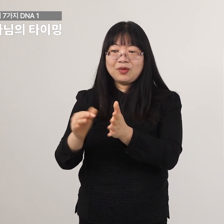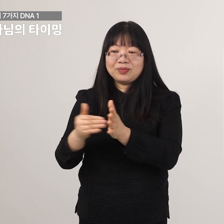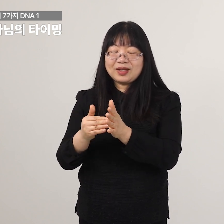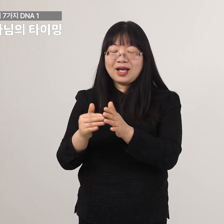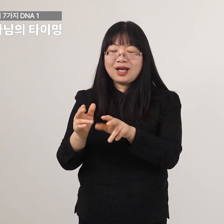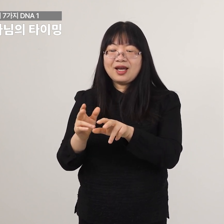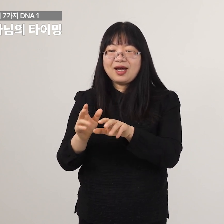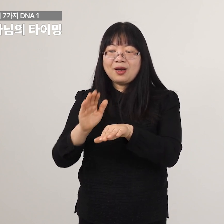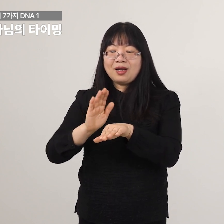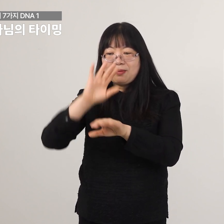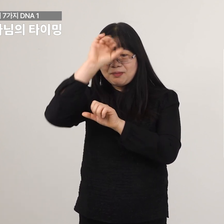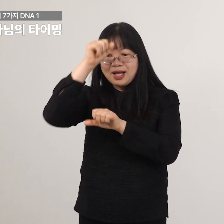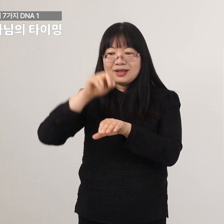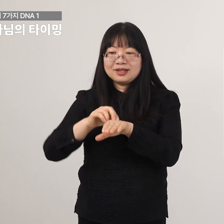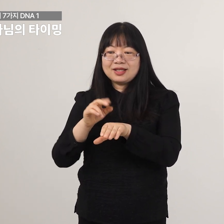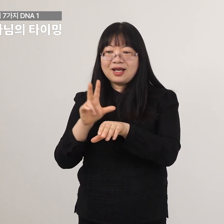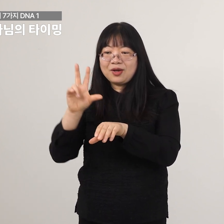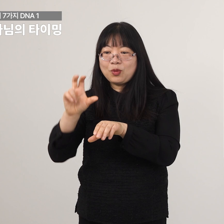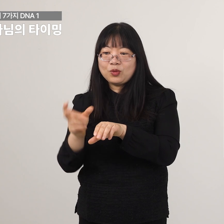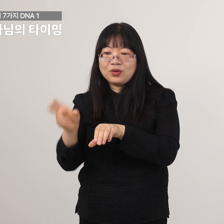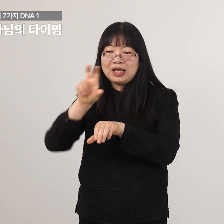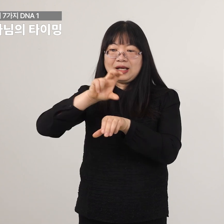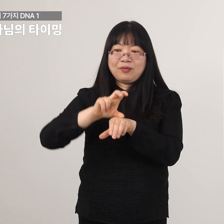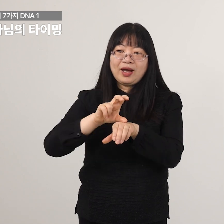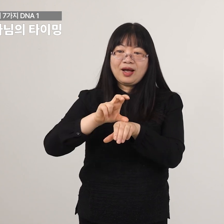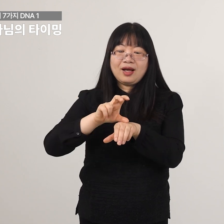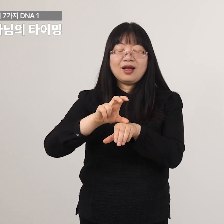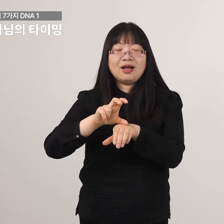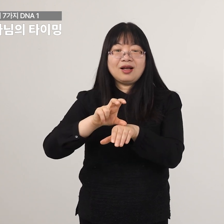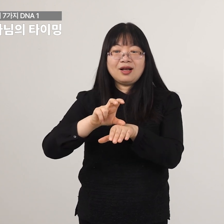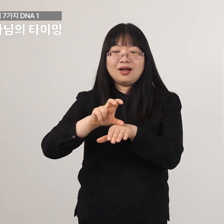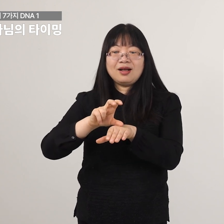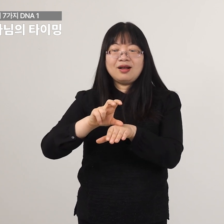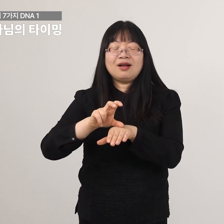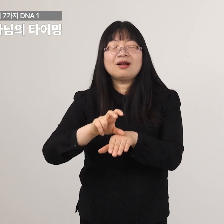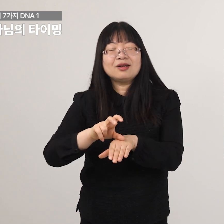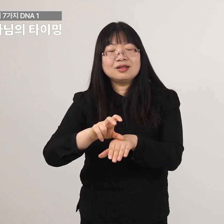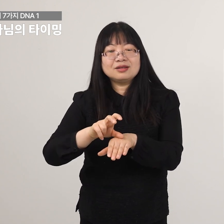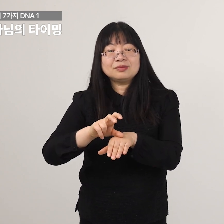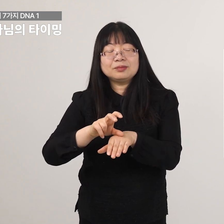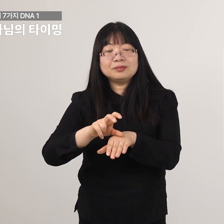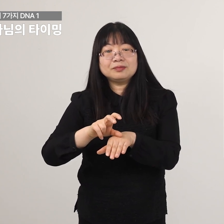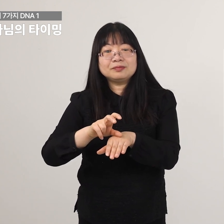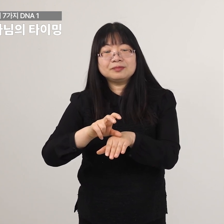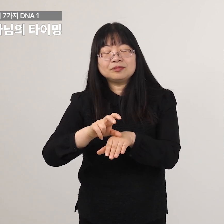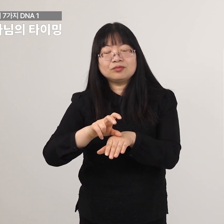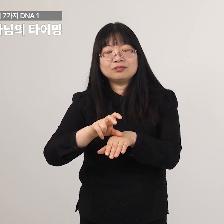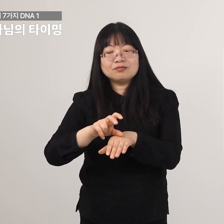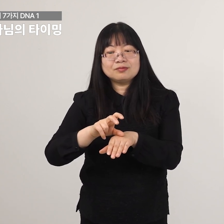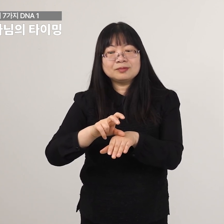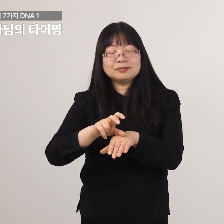탁 얹어요. 그럼 딱 달라붙듯이 얹어요. 그러면